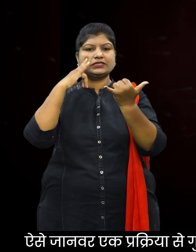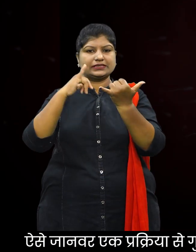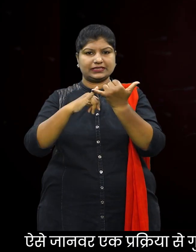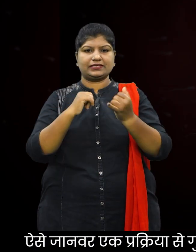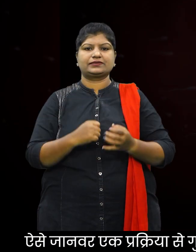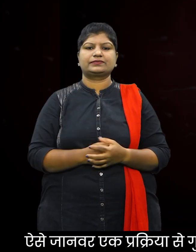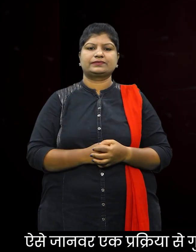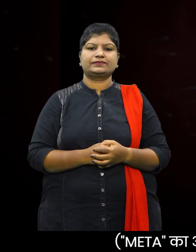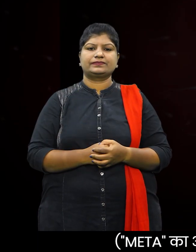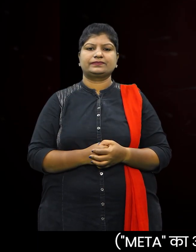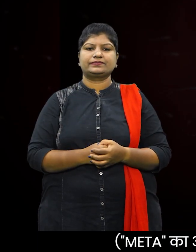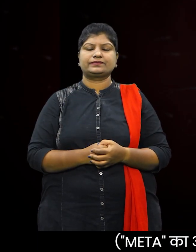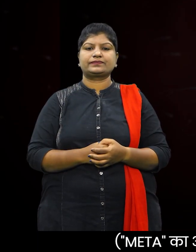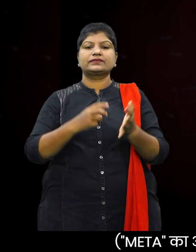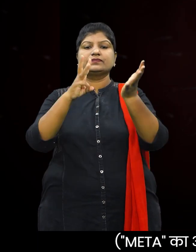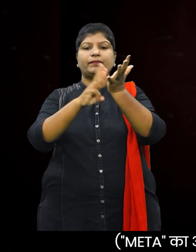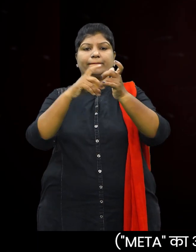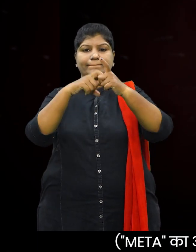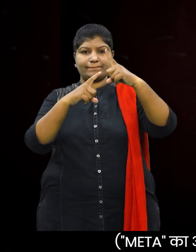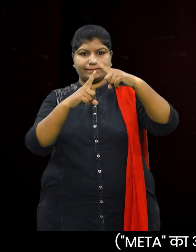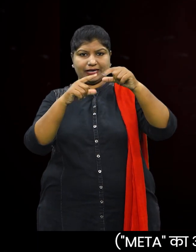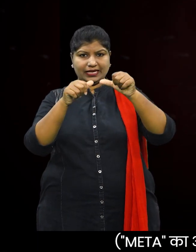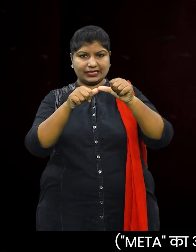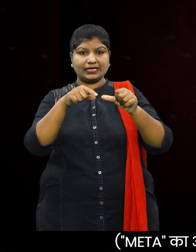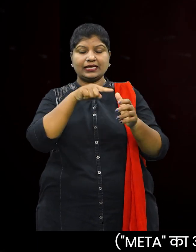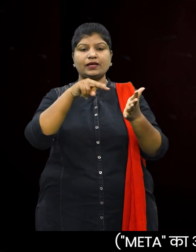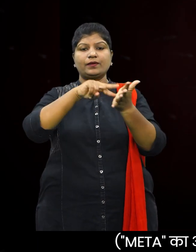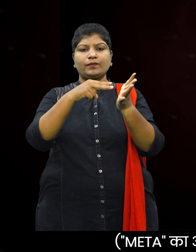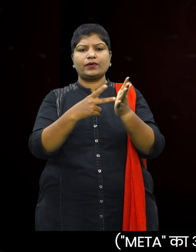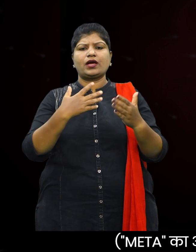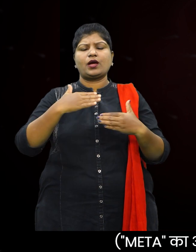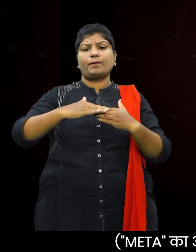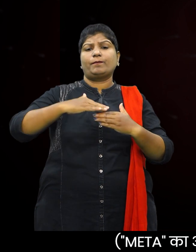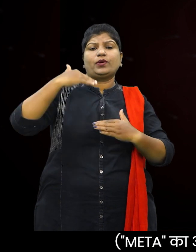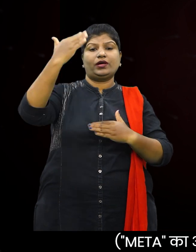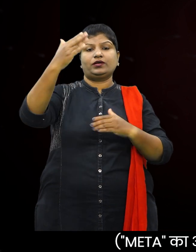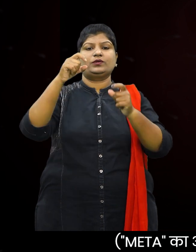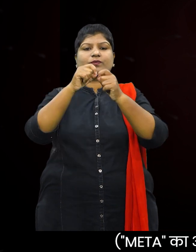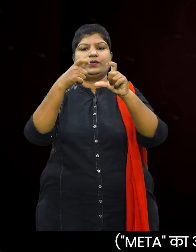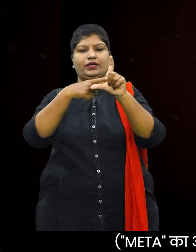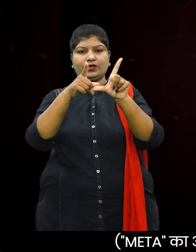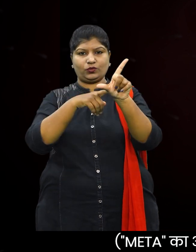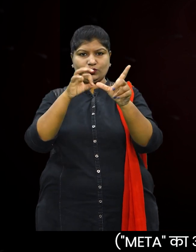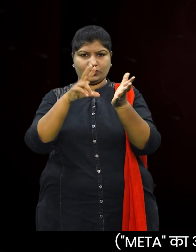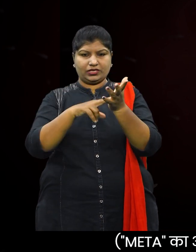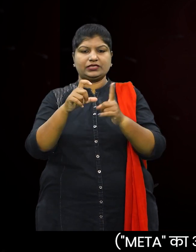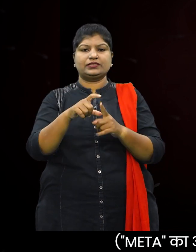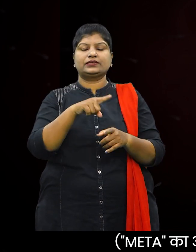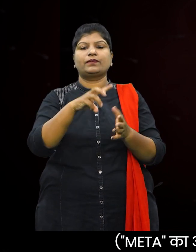मेटामॉर्फोसिस। मेटा का अर्थ है परे, मॉर्फ का अर्थ है रूप।